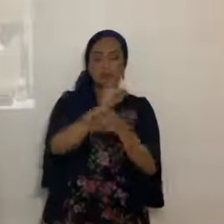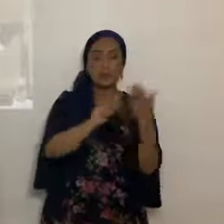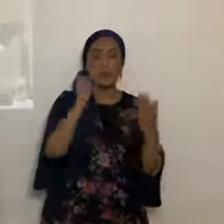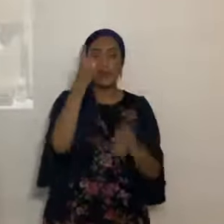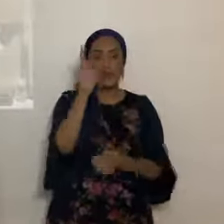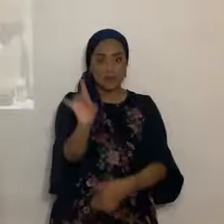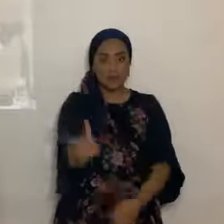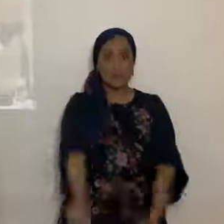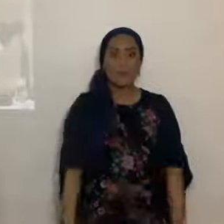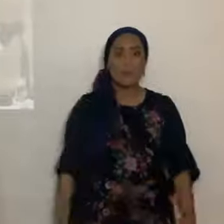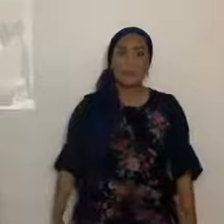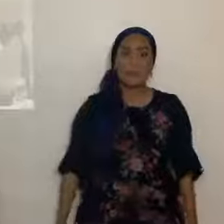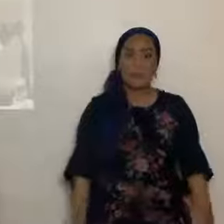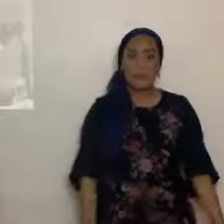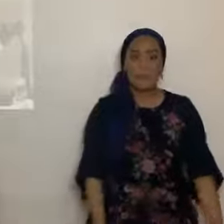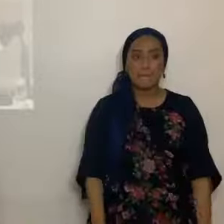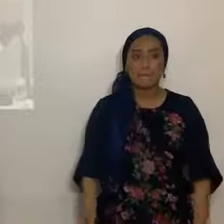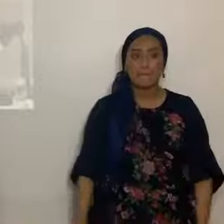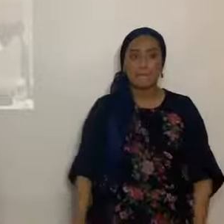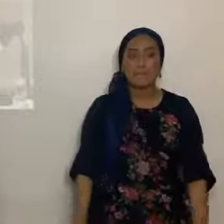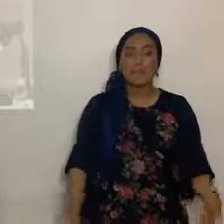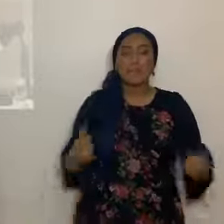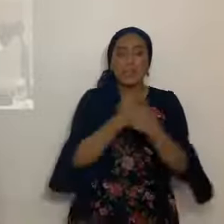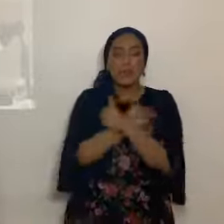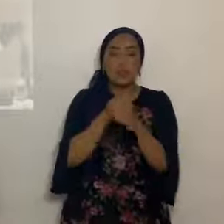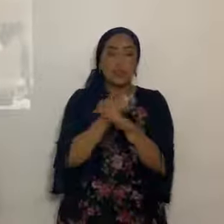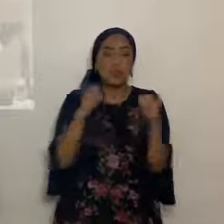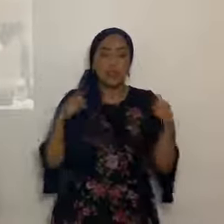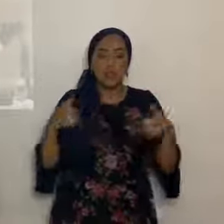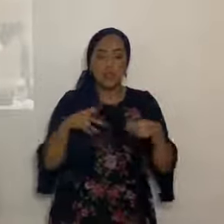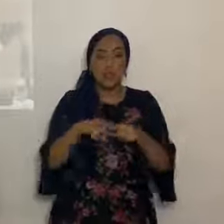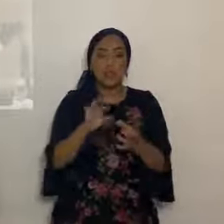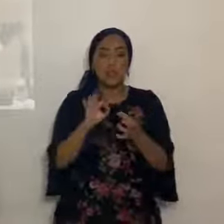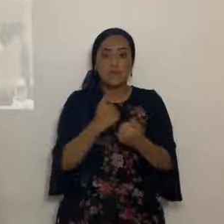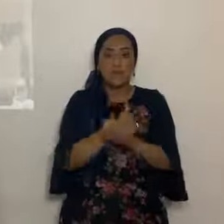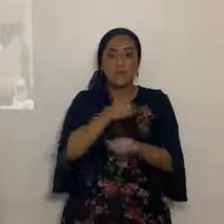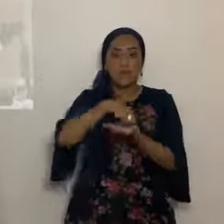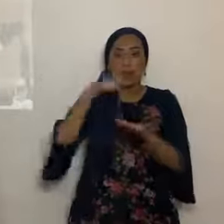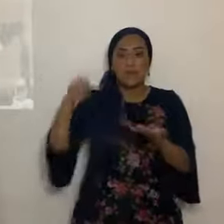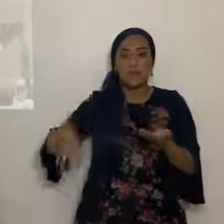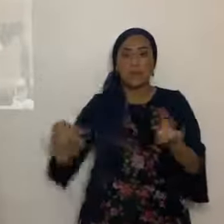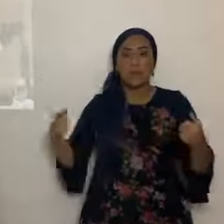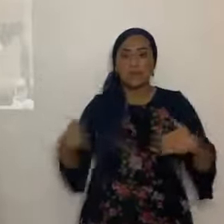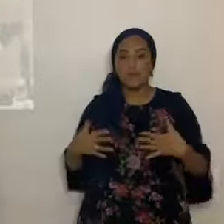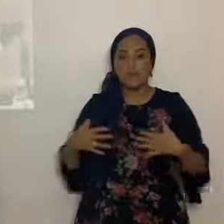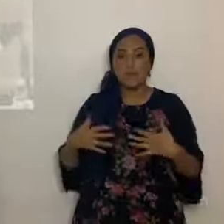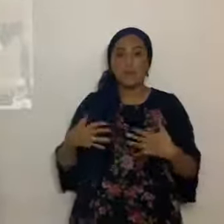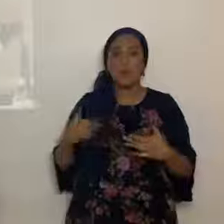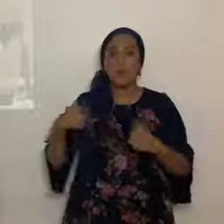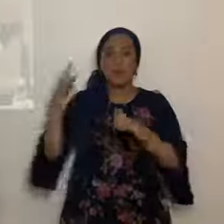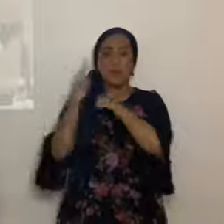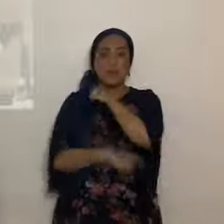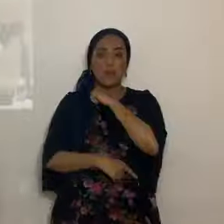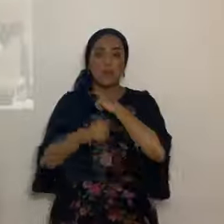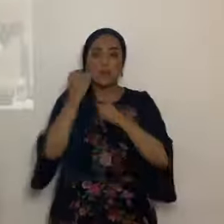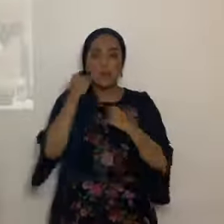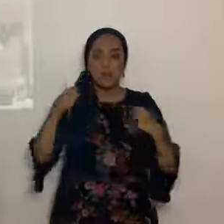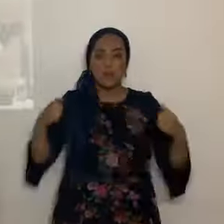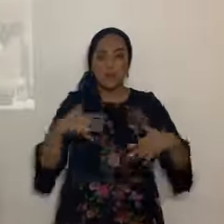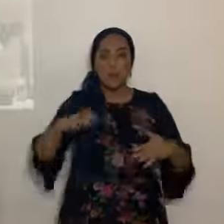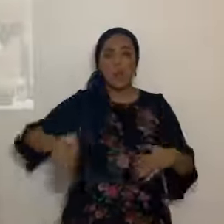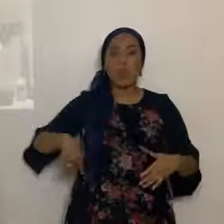18. En el amor no hay temor, sino que el perfecto amor echa fuera el temor, porque el temor lleva en sí castigo, de donde el que teme no ha